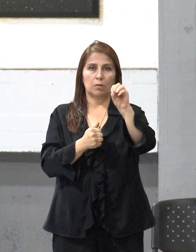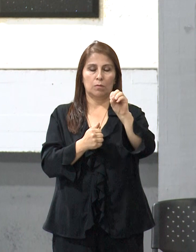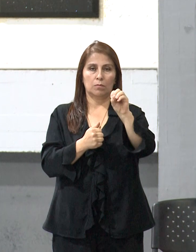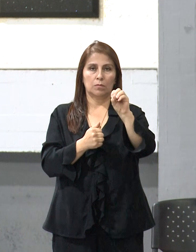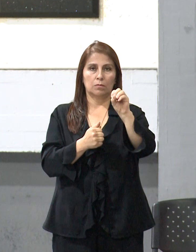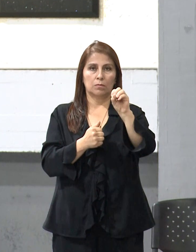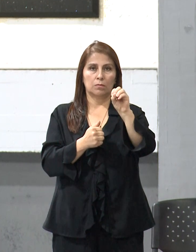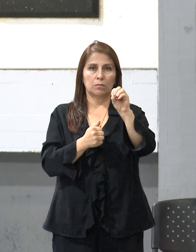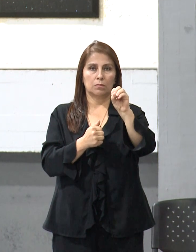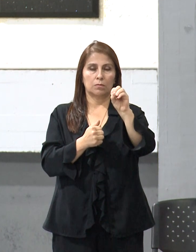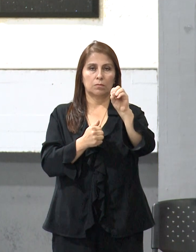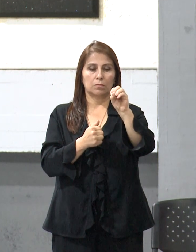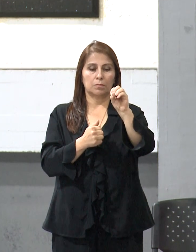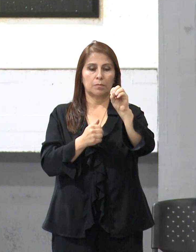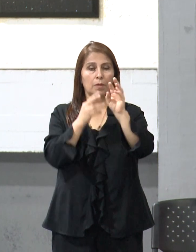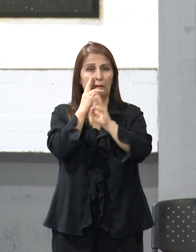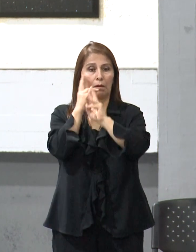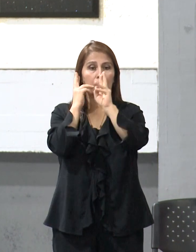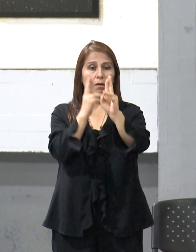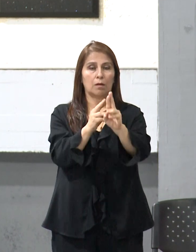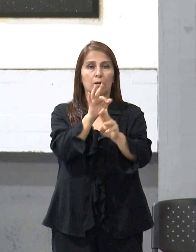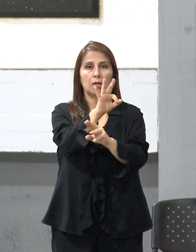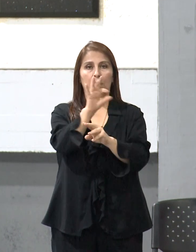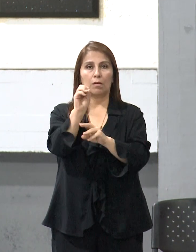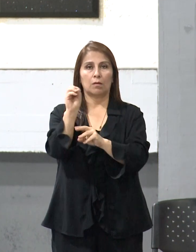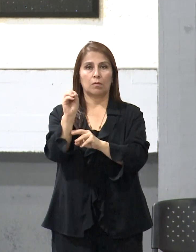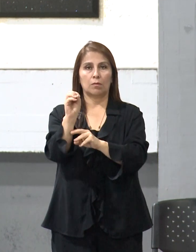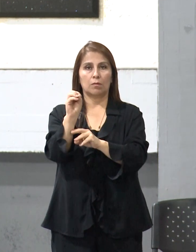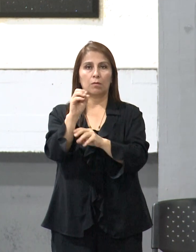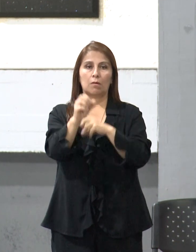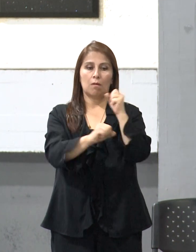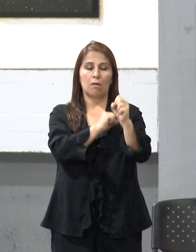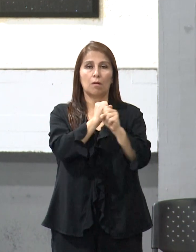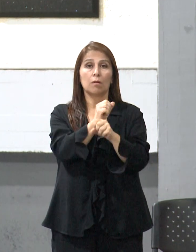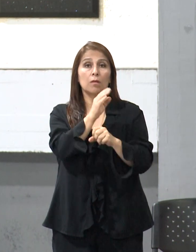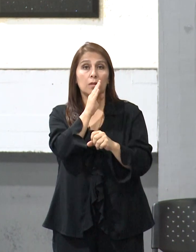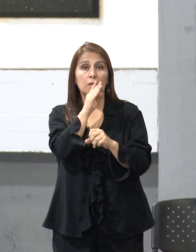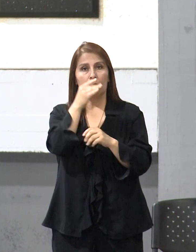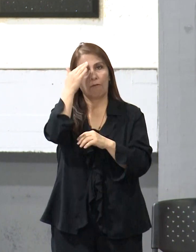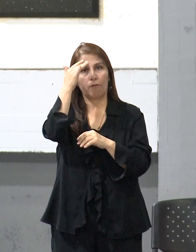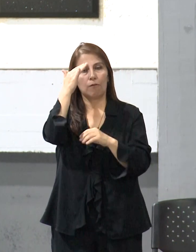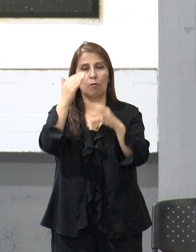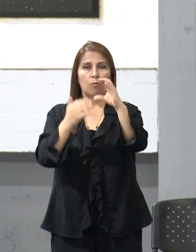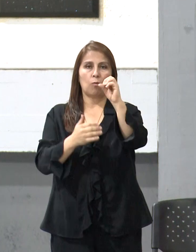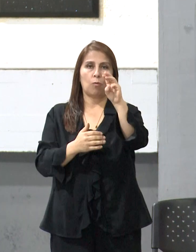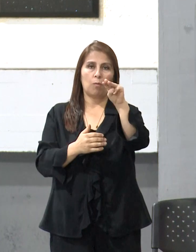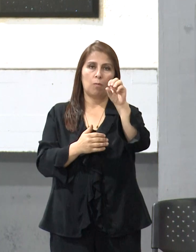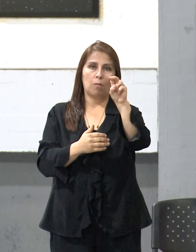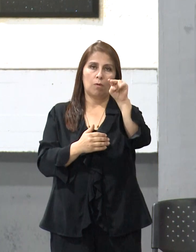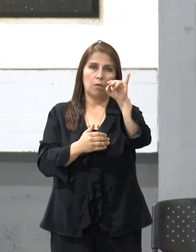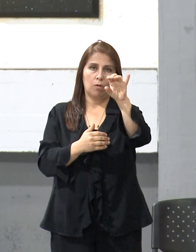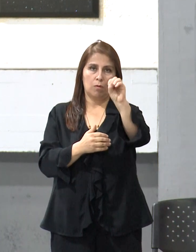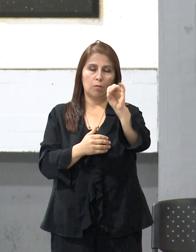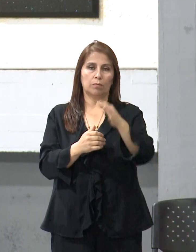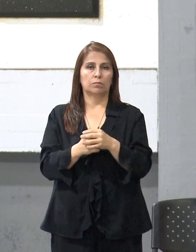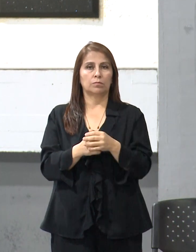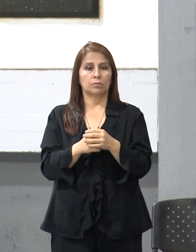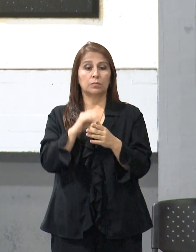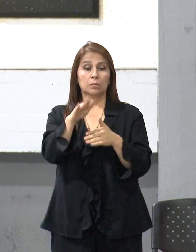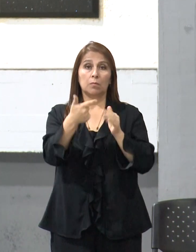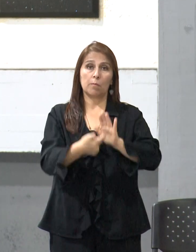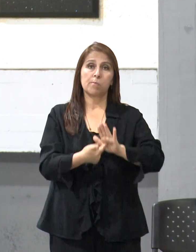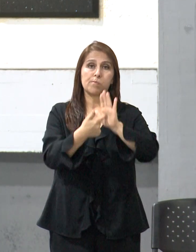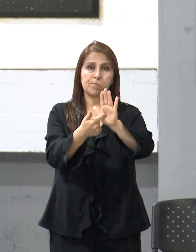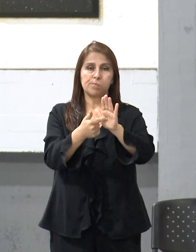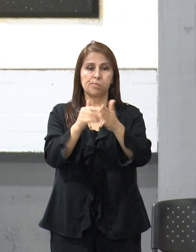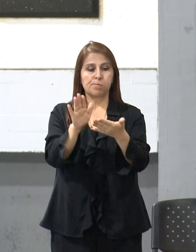los 350 años de juan amos convenio presentación de la orquesta e instituto pedagógico nacional